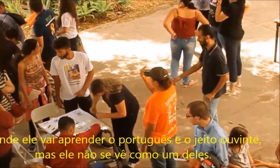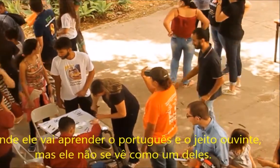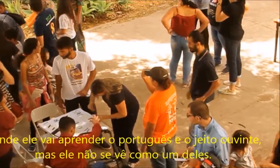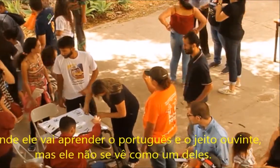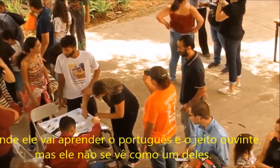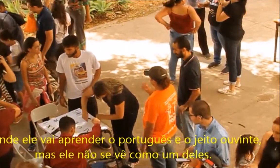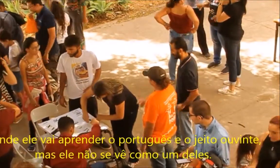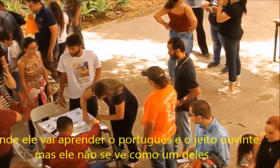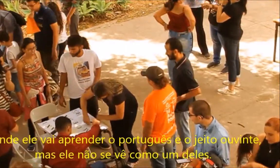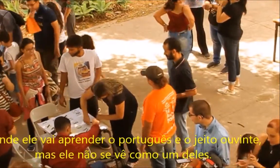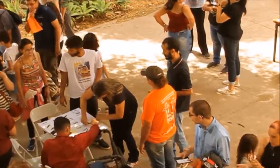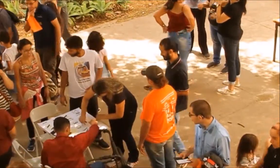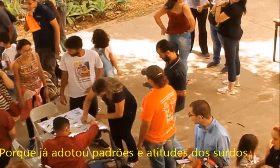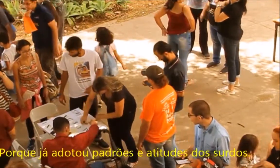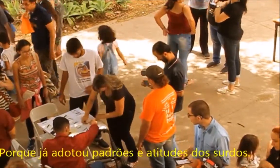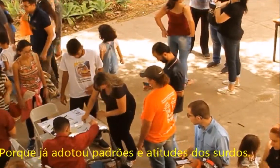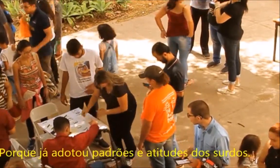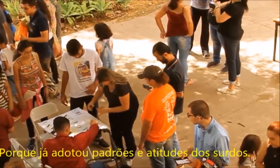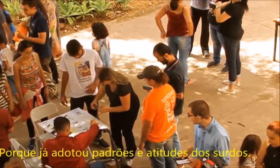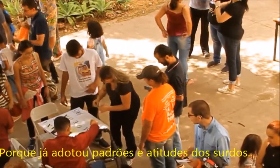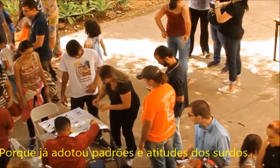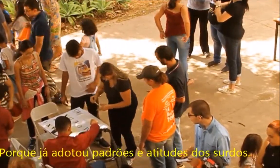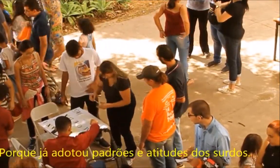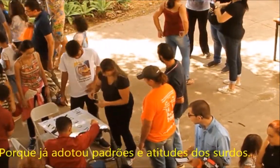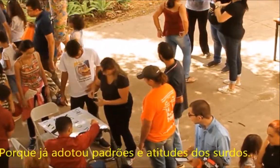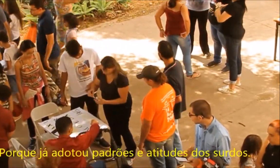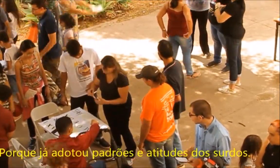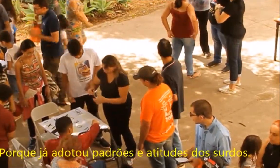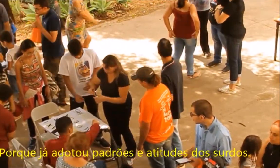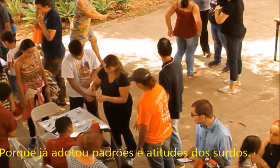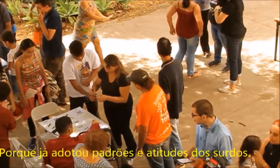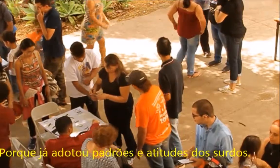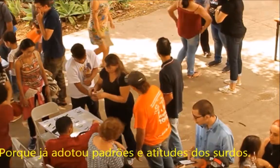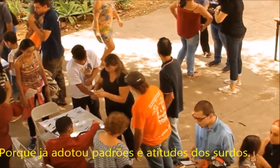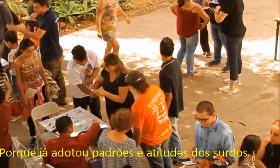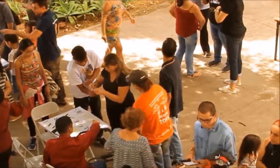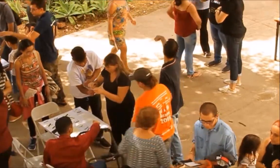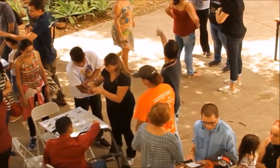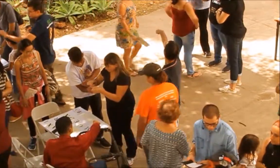vê como um deles, porque já adotou padrões e atitude dos surdos. Na